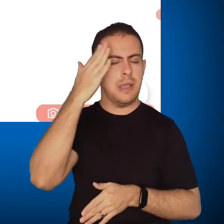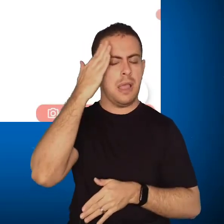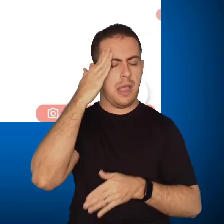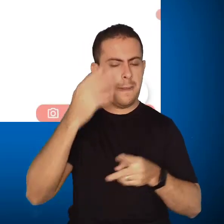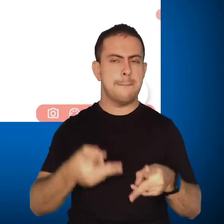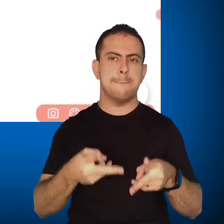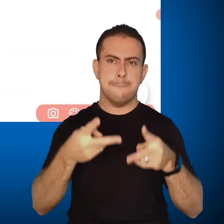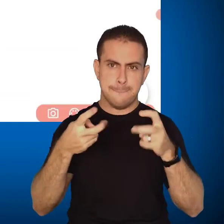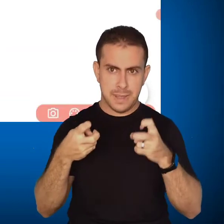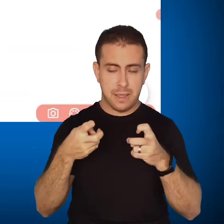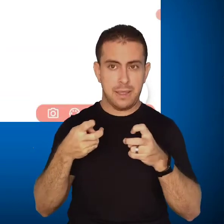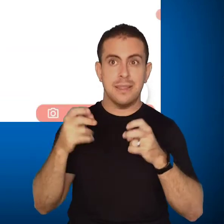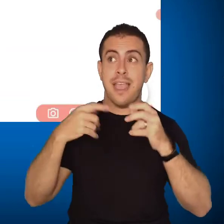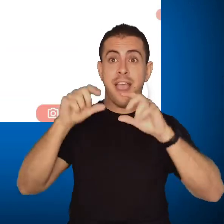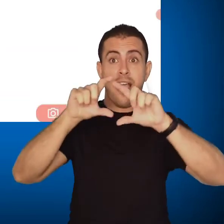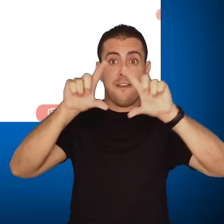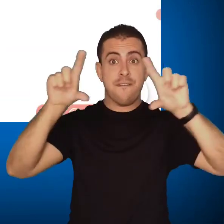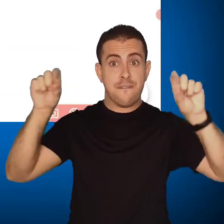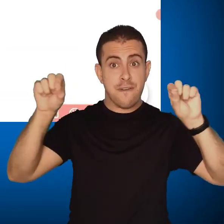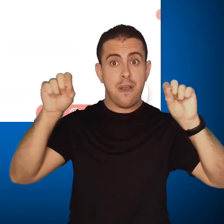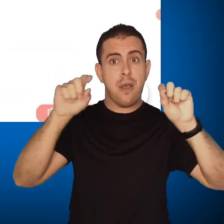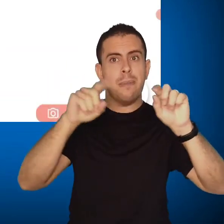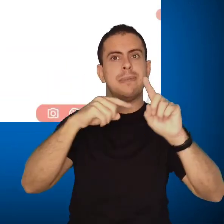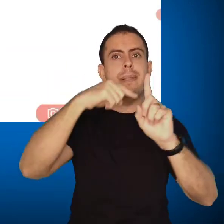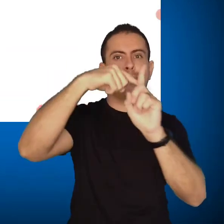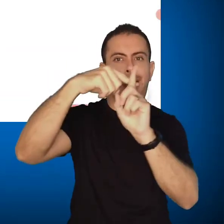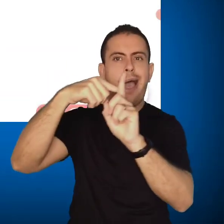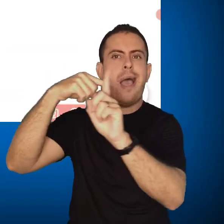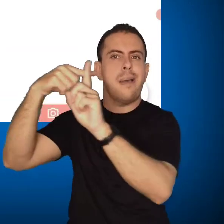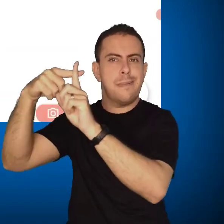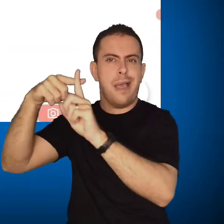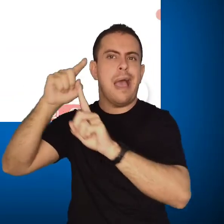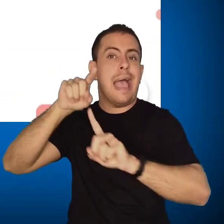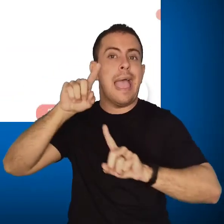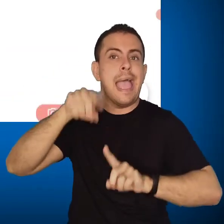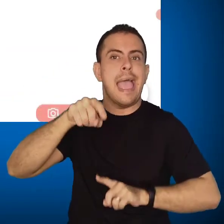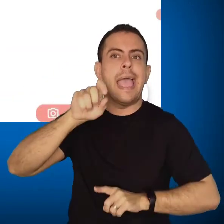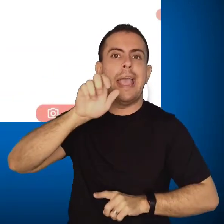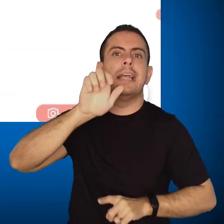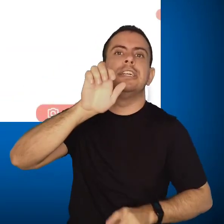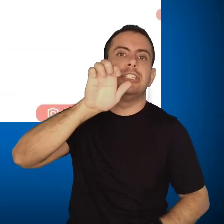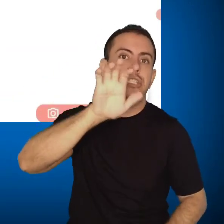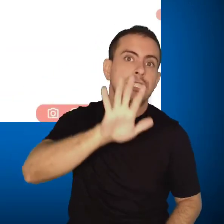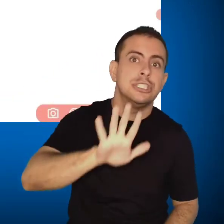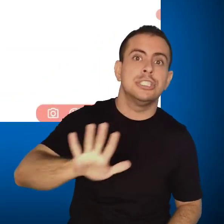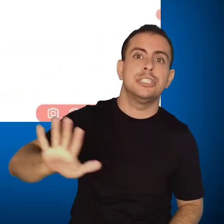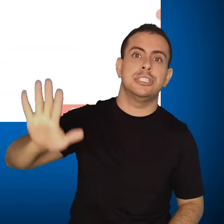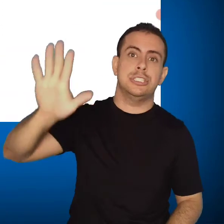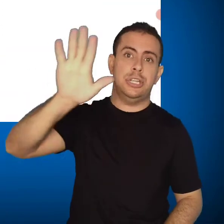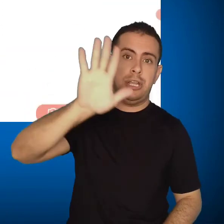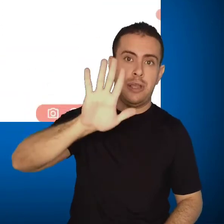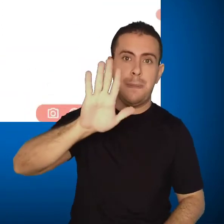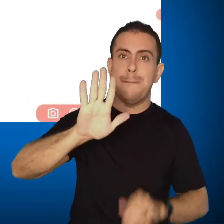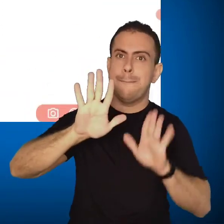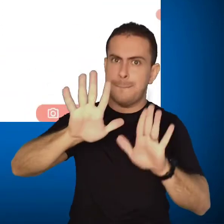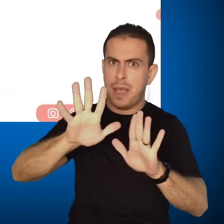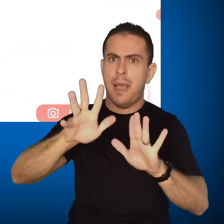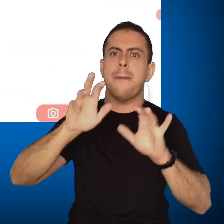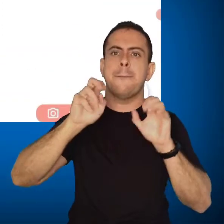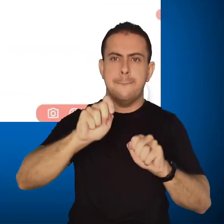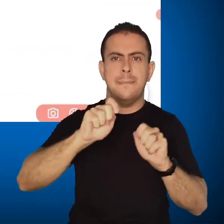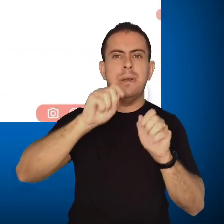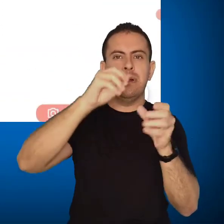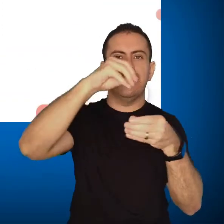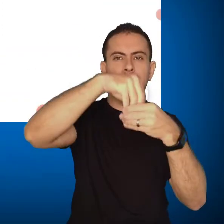perspicácia de perceber que a forma da equação do segundo grau, forma geral, ela é dada dessa maneira, mas